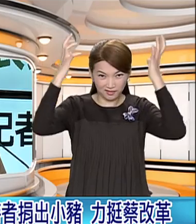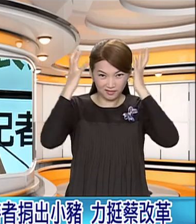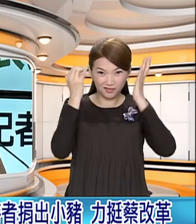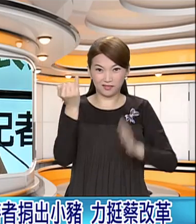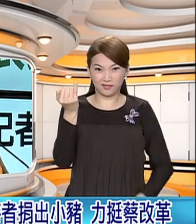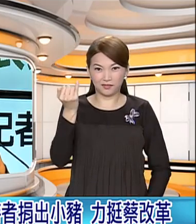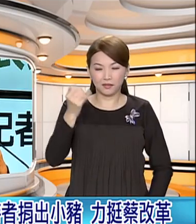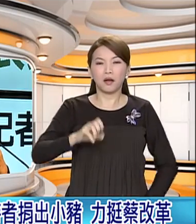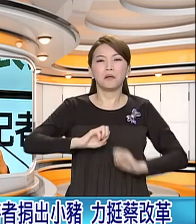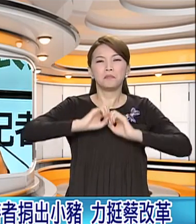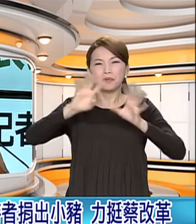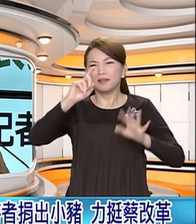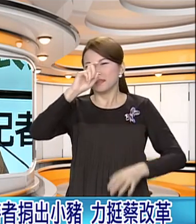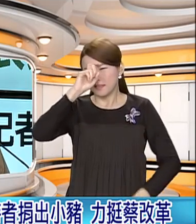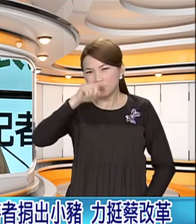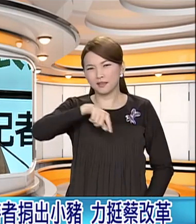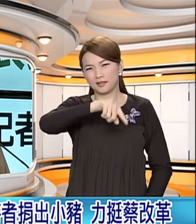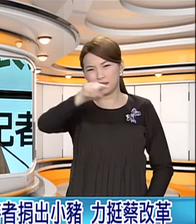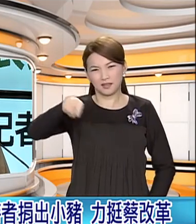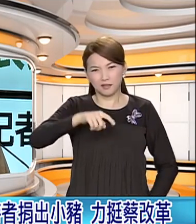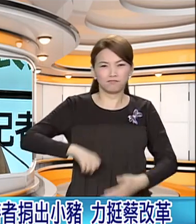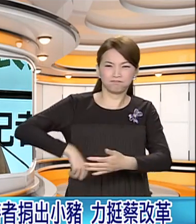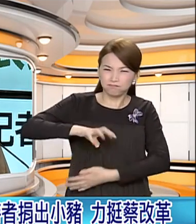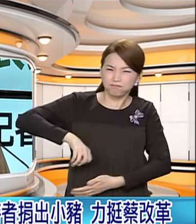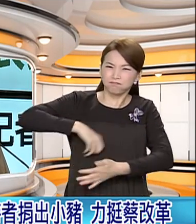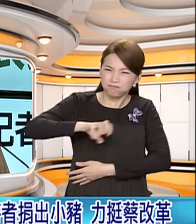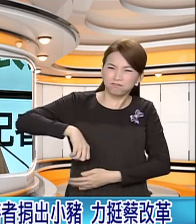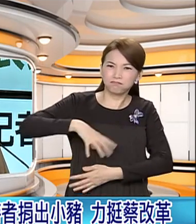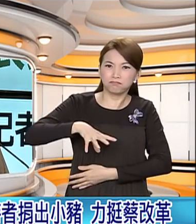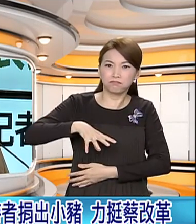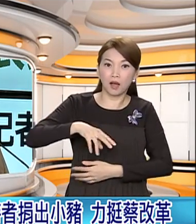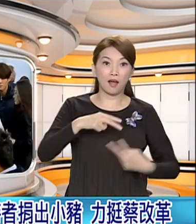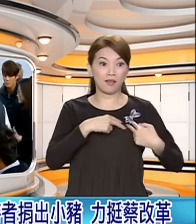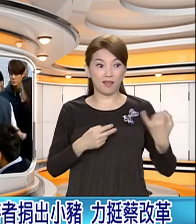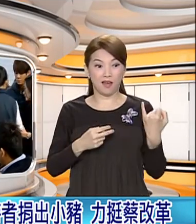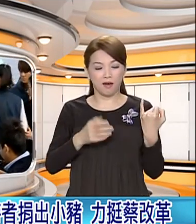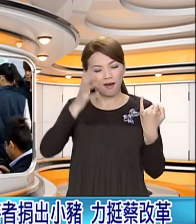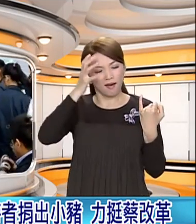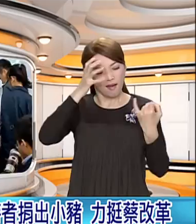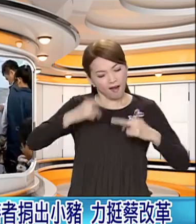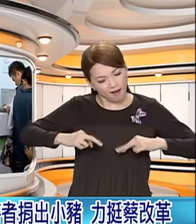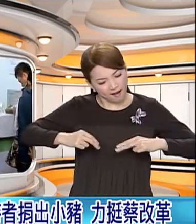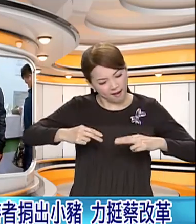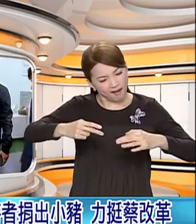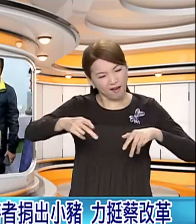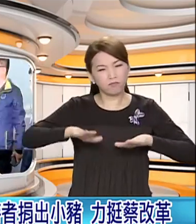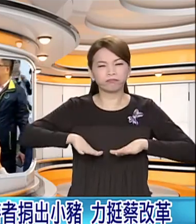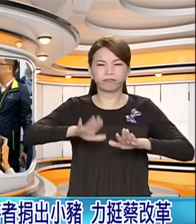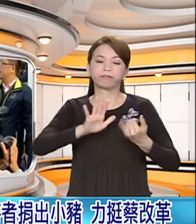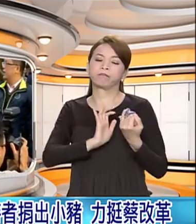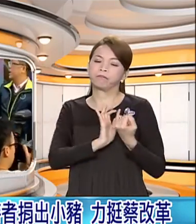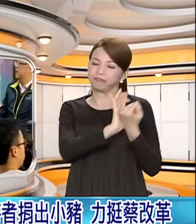雄市长陈菊呼吁支持者捐出小猪，力挺蔡英文继续改